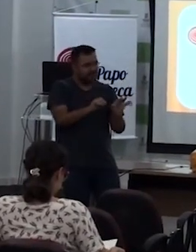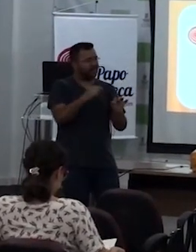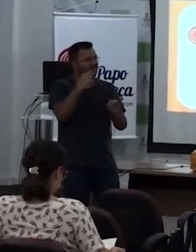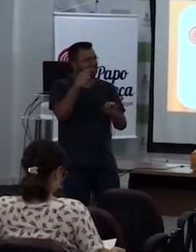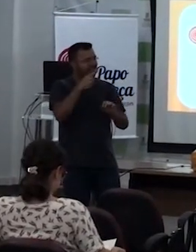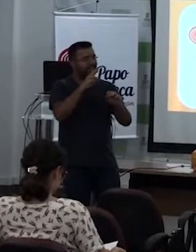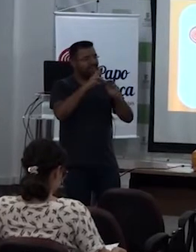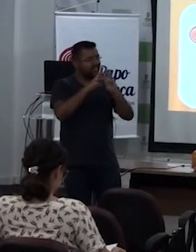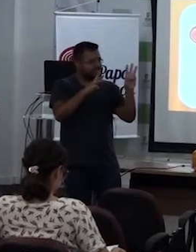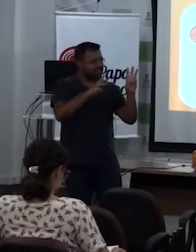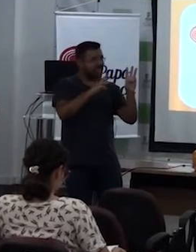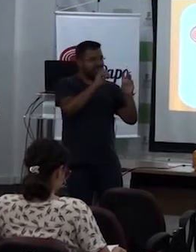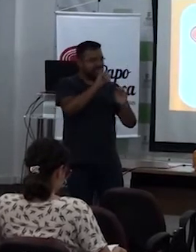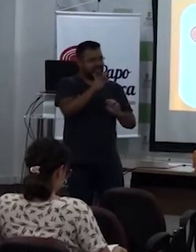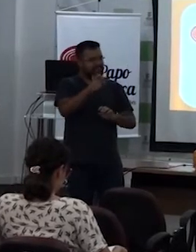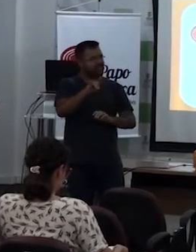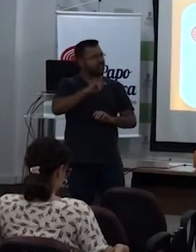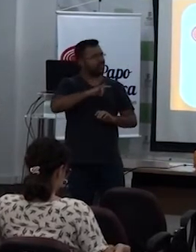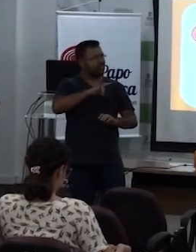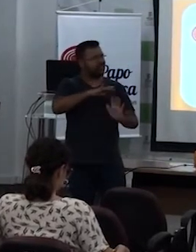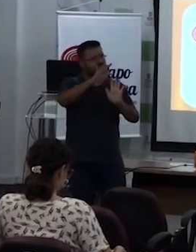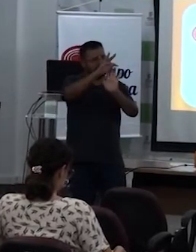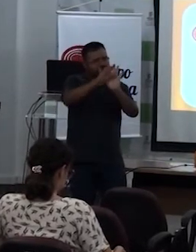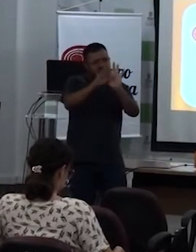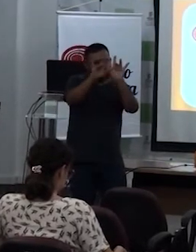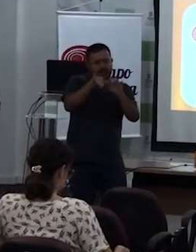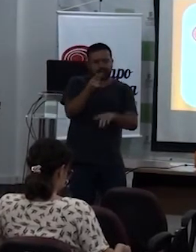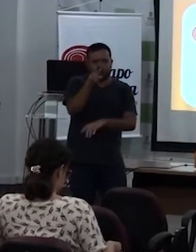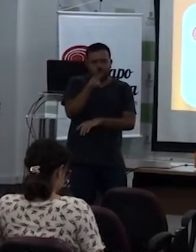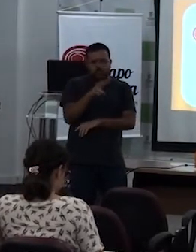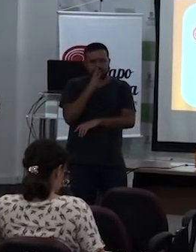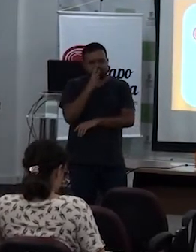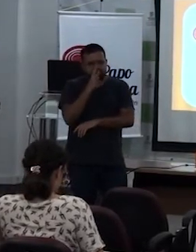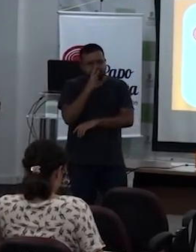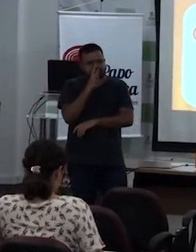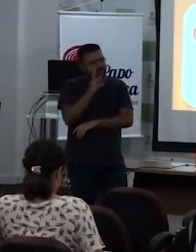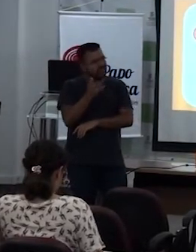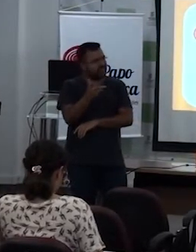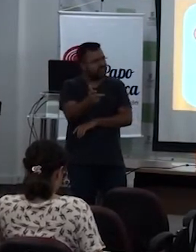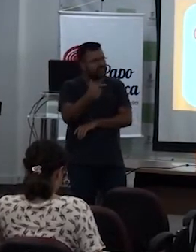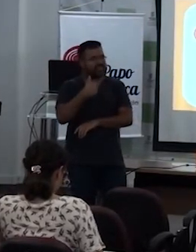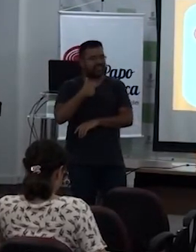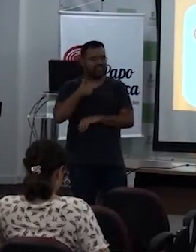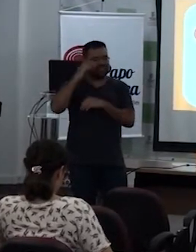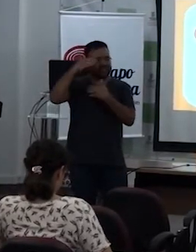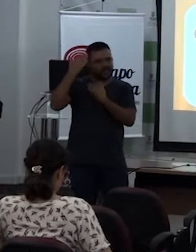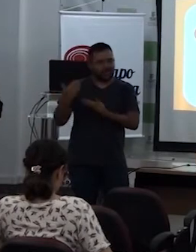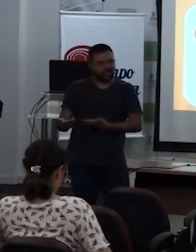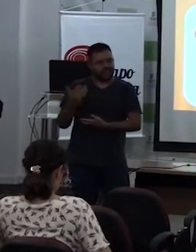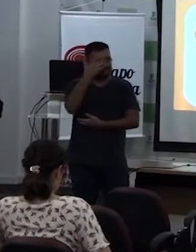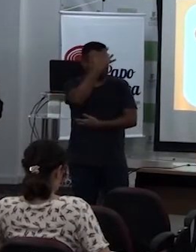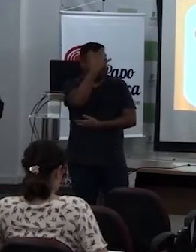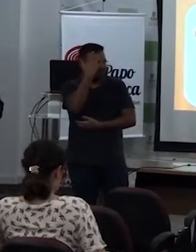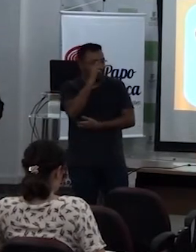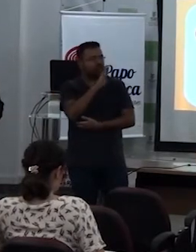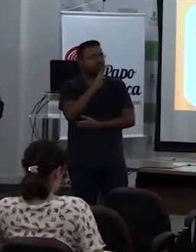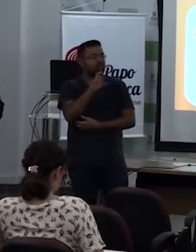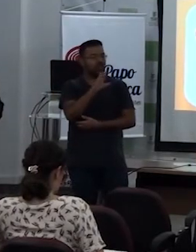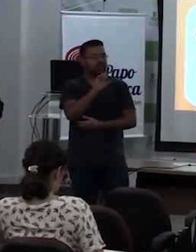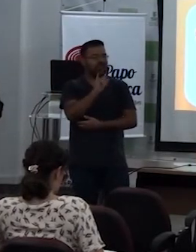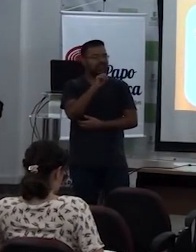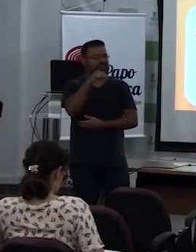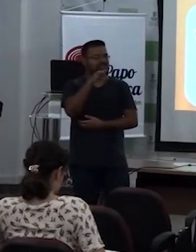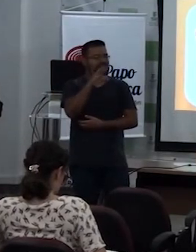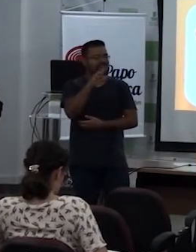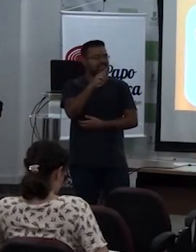lá uma excelente qualidade dos textos, né, produzidos. E a gente gostaria de homenagear, fazer menção honrosa da Cíntia